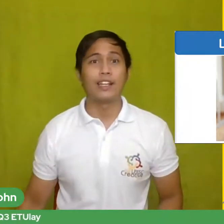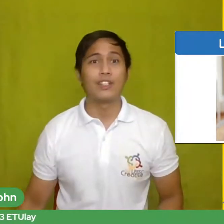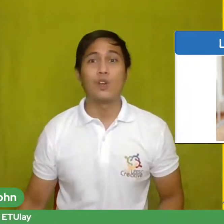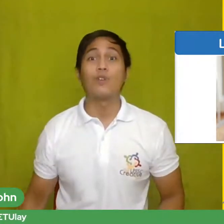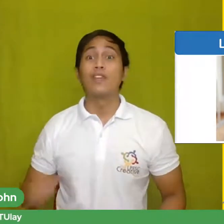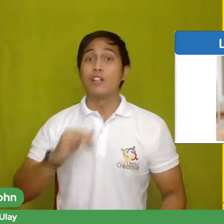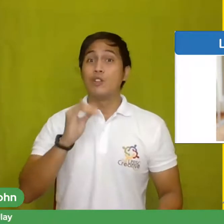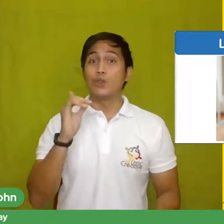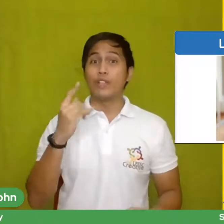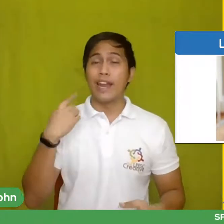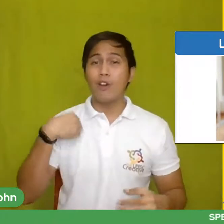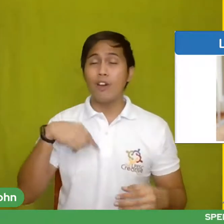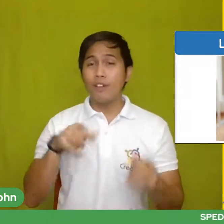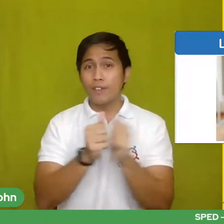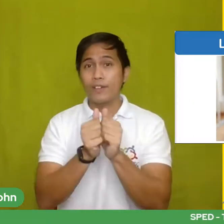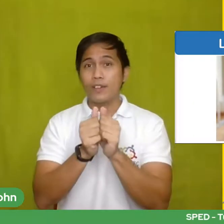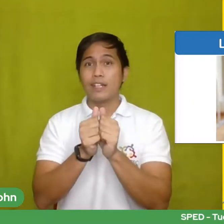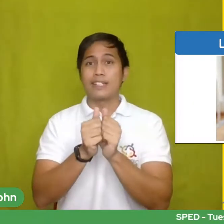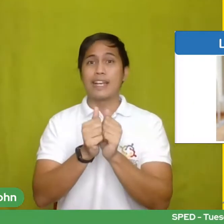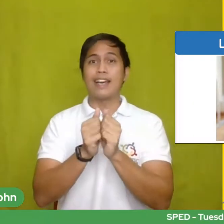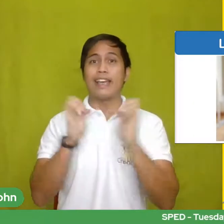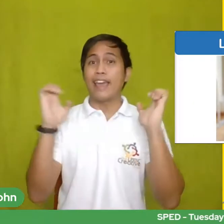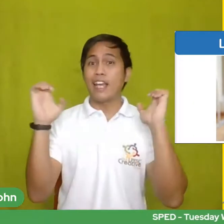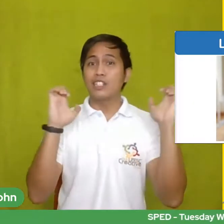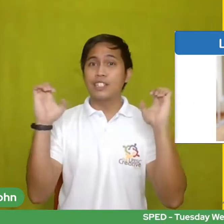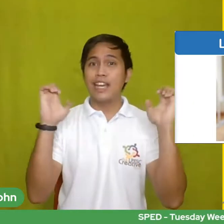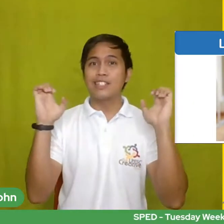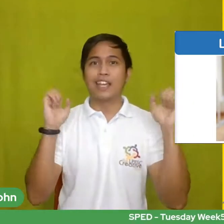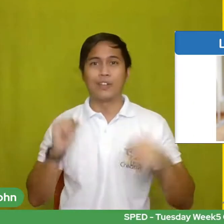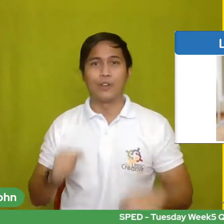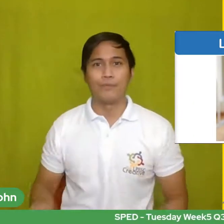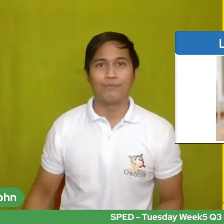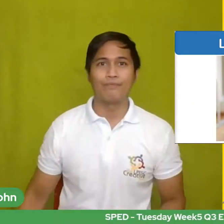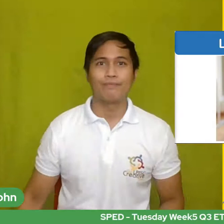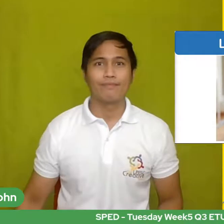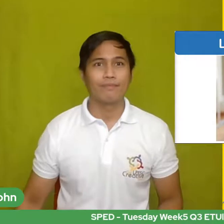so sundan ako sa exercise na ito.